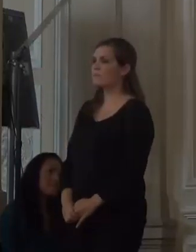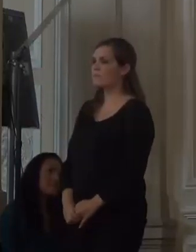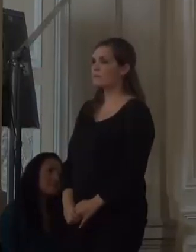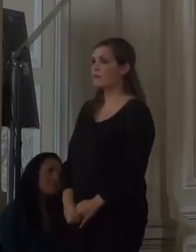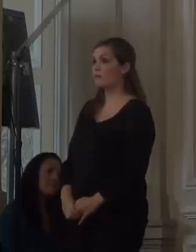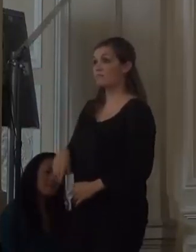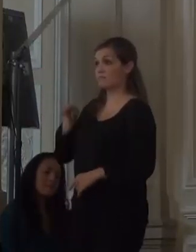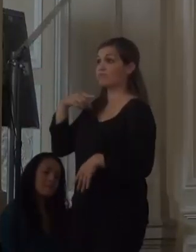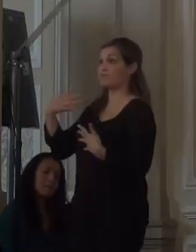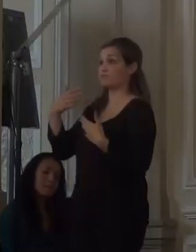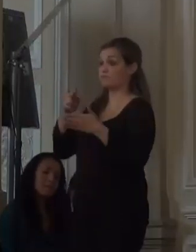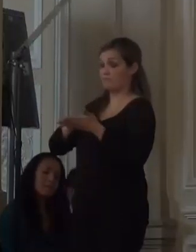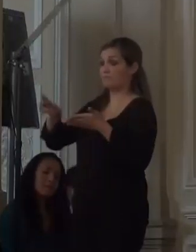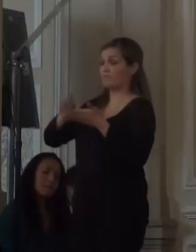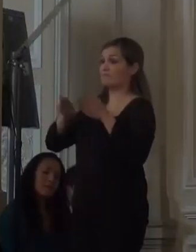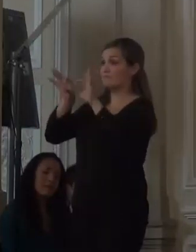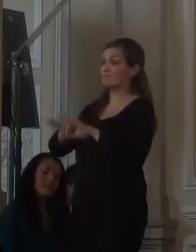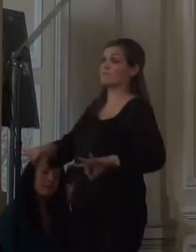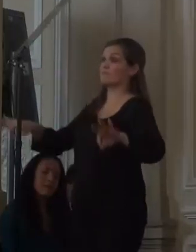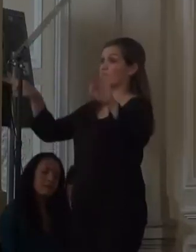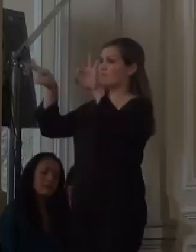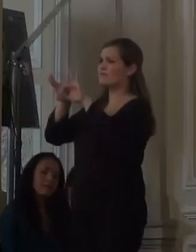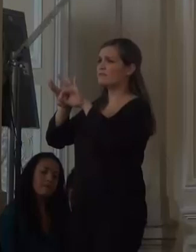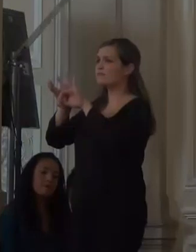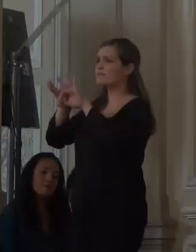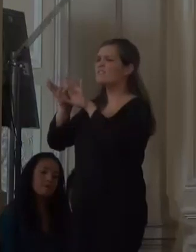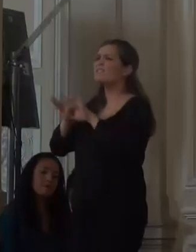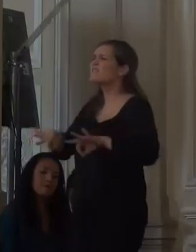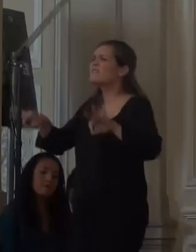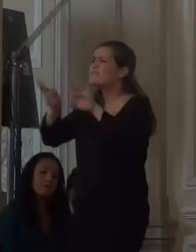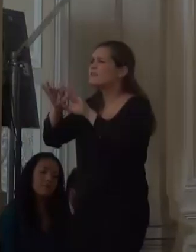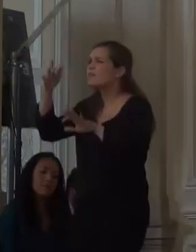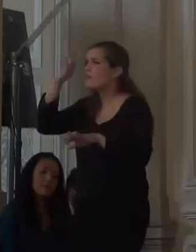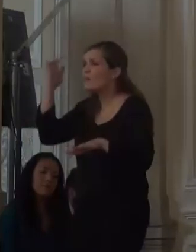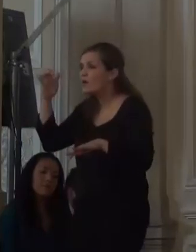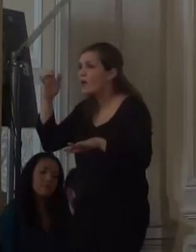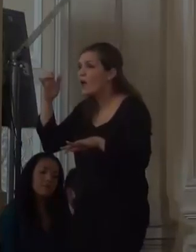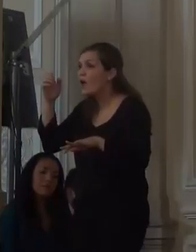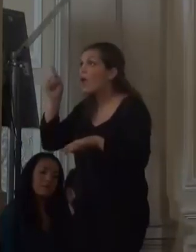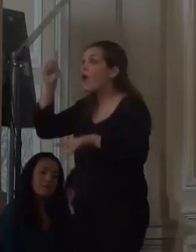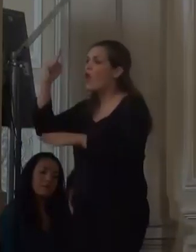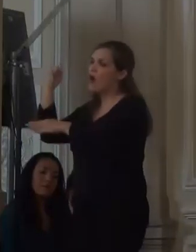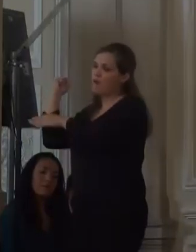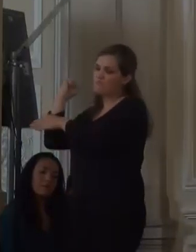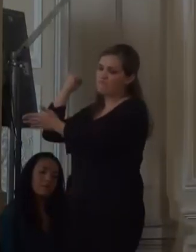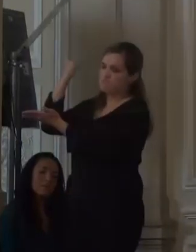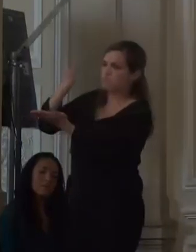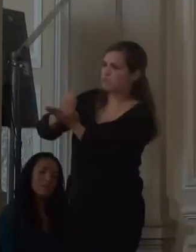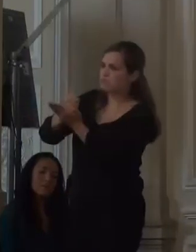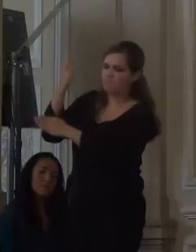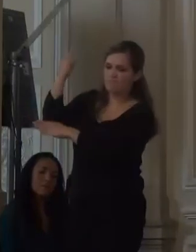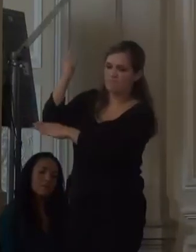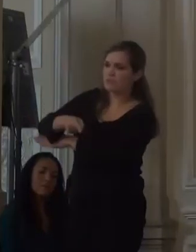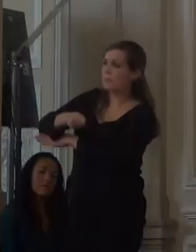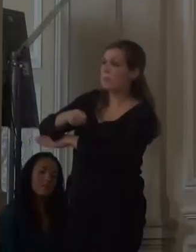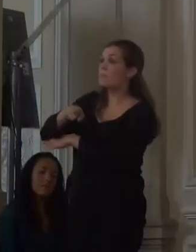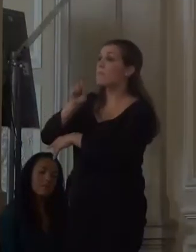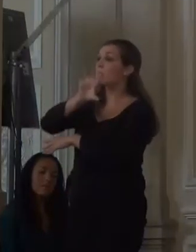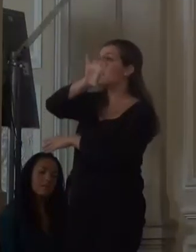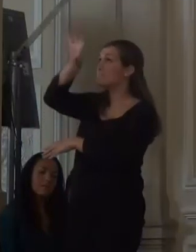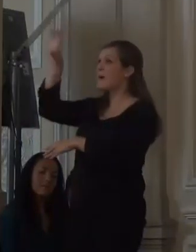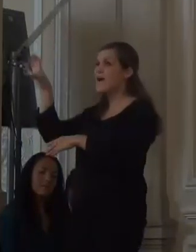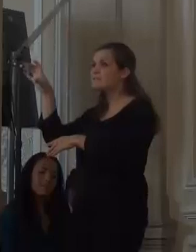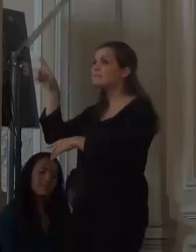Esto fue muy importante. Fue muy importante porque generó en los países la obligación de trazar las políticas